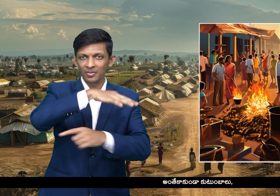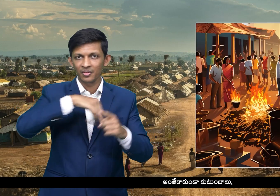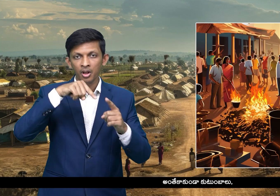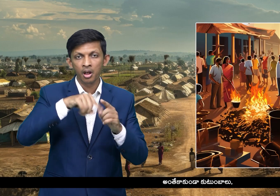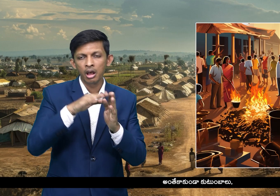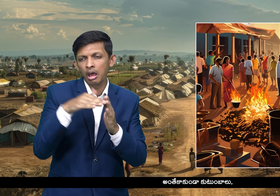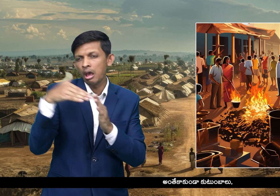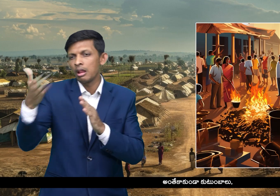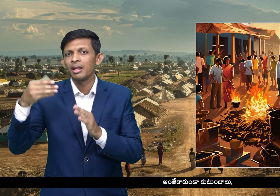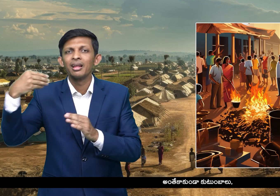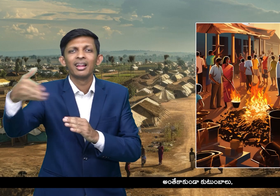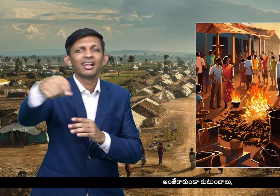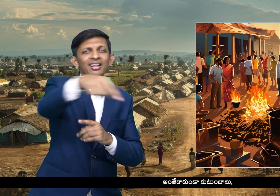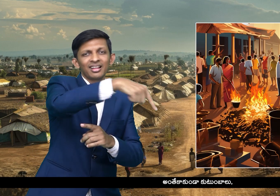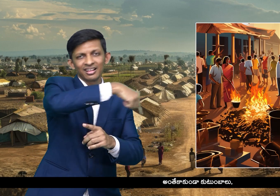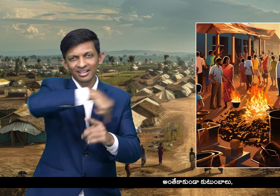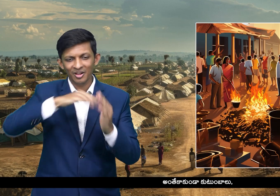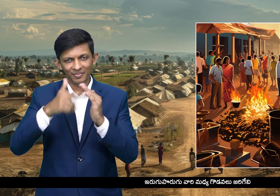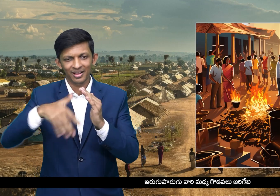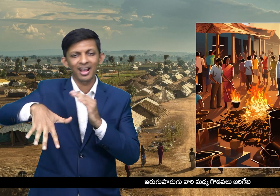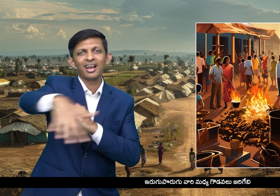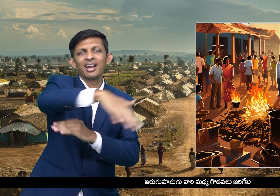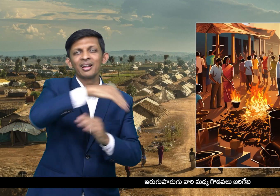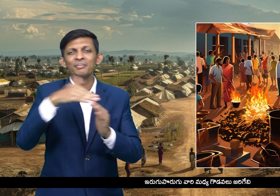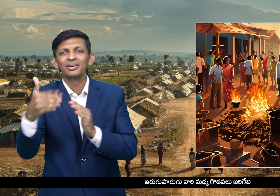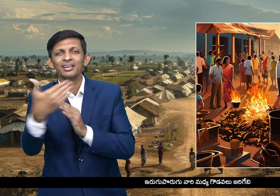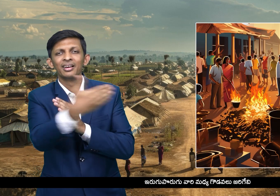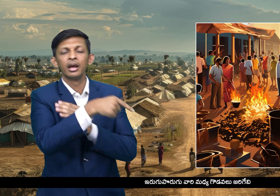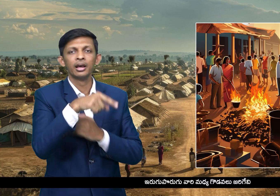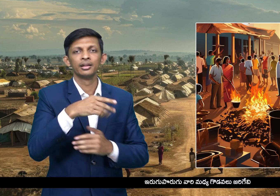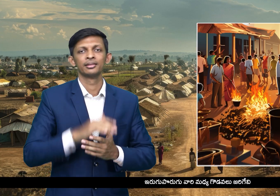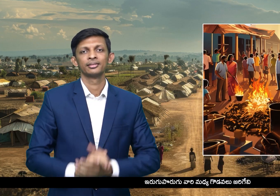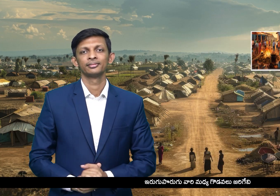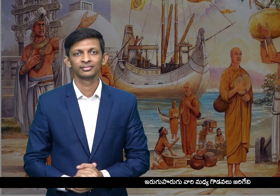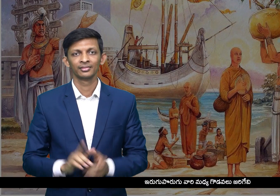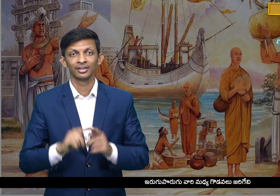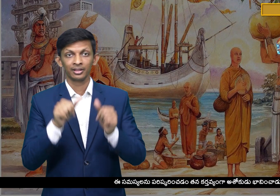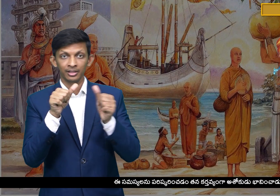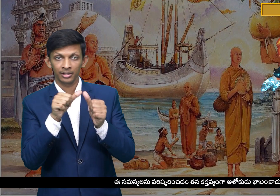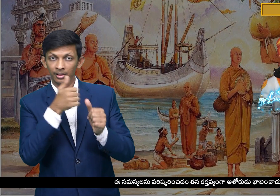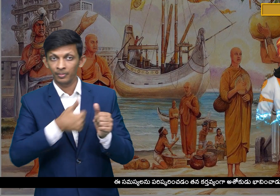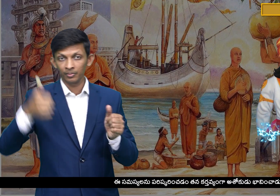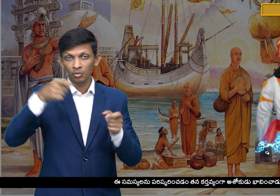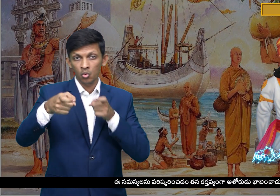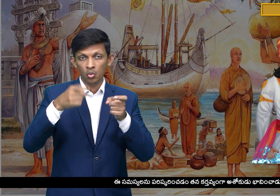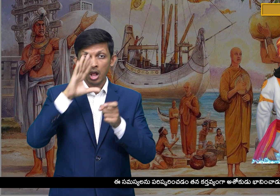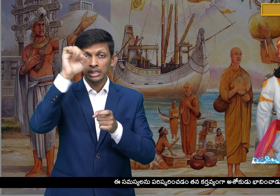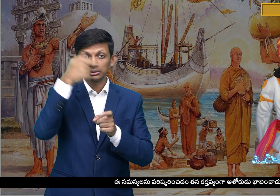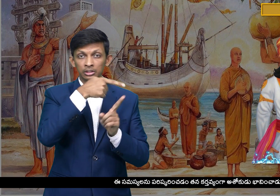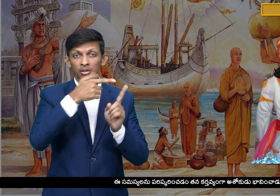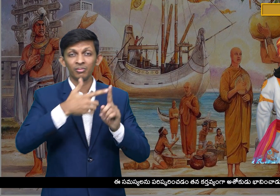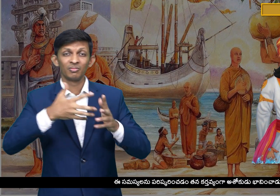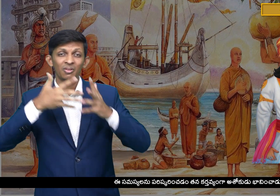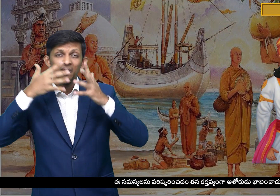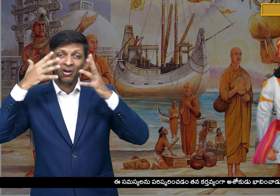అంతేకాకుండా కుటుంబాలు, ఇరుగు పొరుగువారి మధ్య గొడవలు జరిగేవి. ఈ సమస్యలను